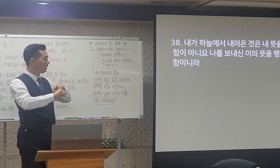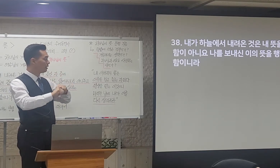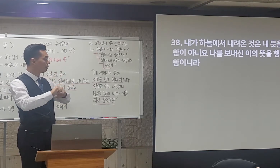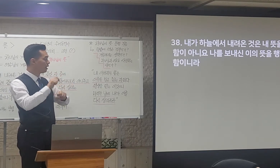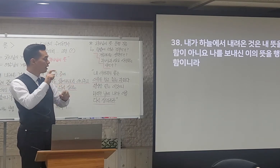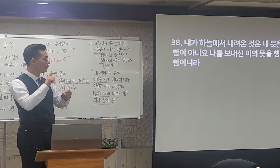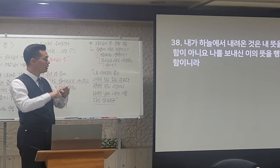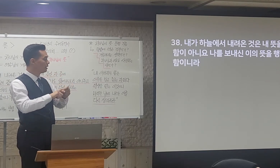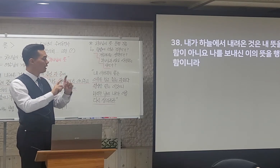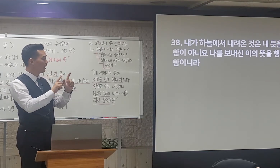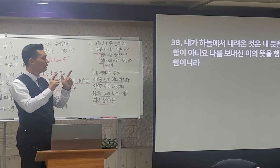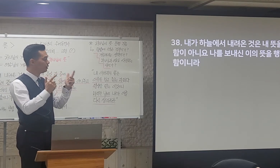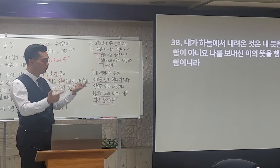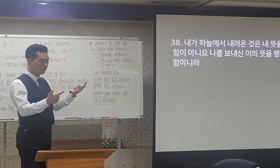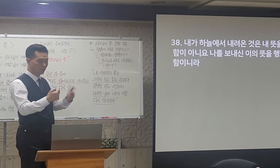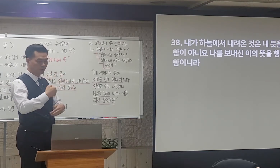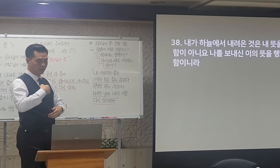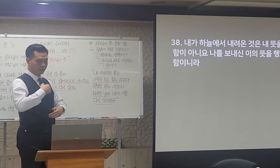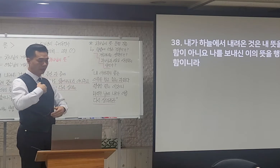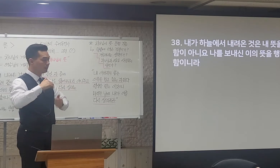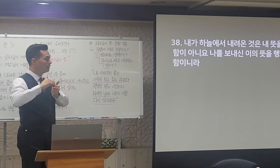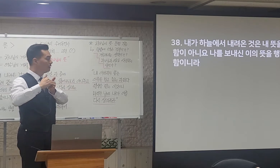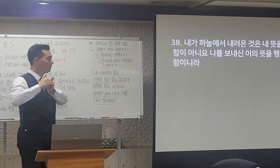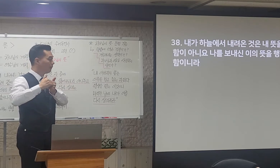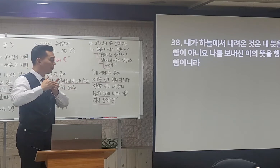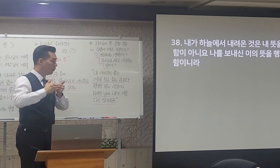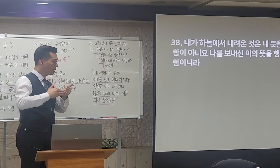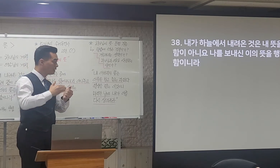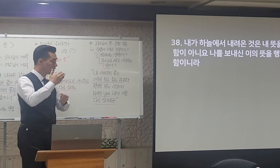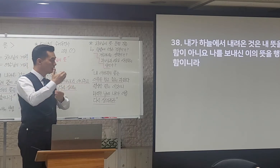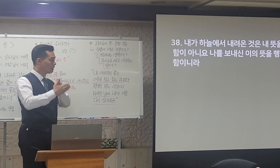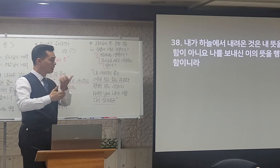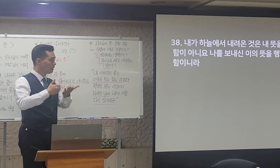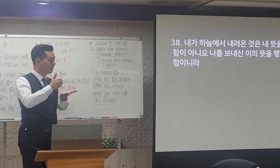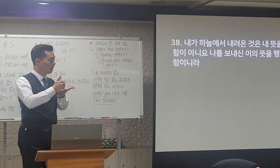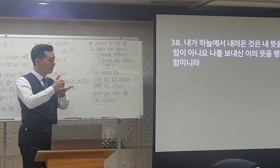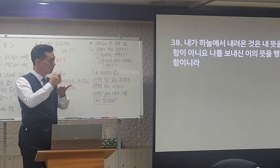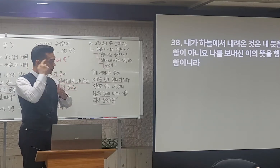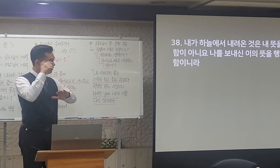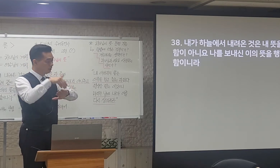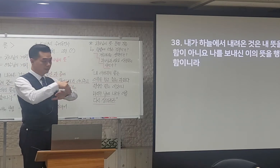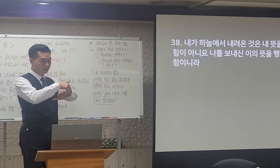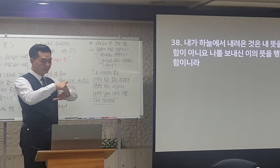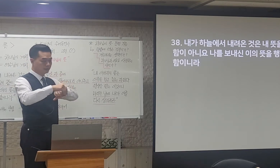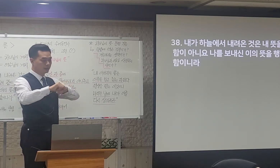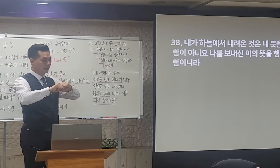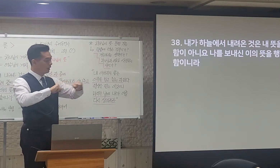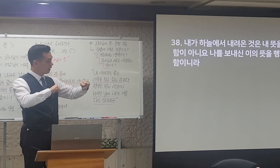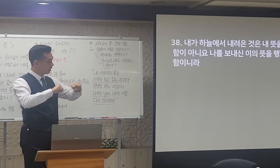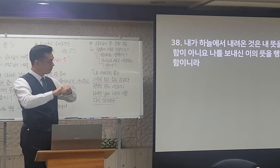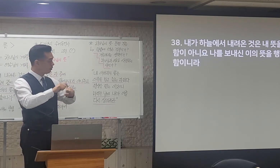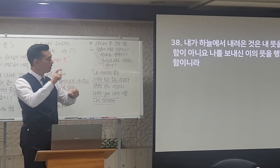행하려 함이 아니요 나를 보내신 이의 뜻을 행하려